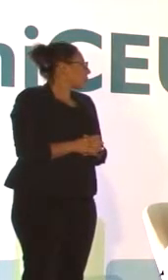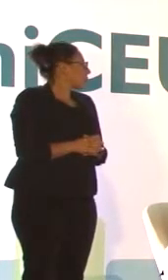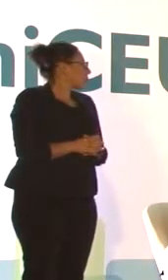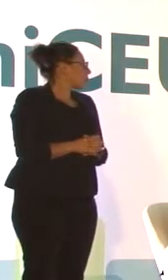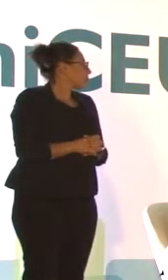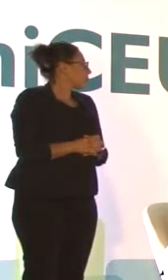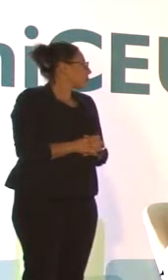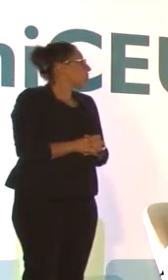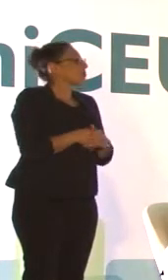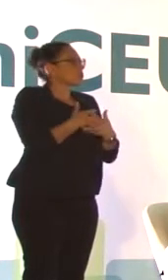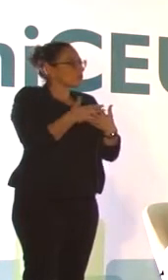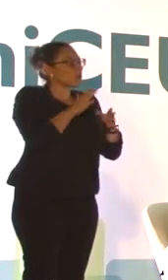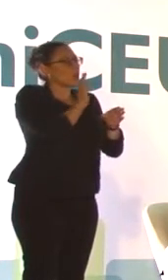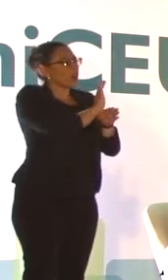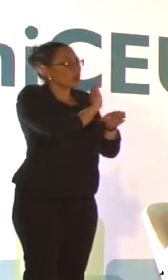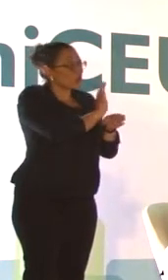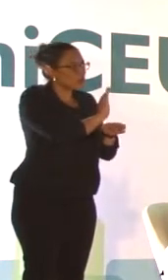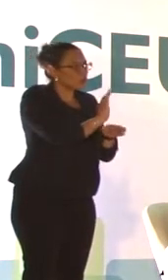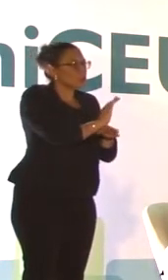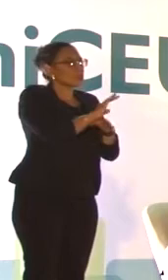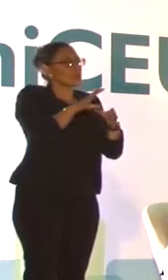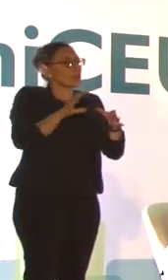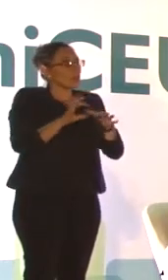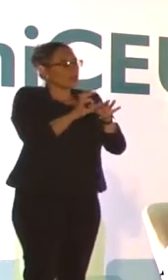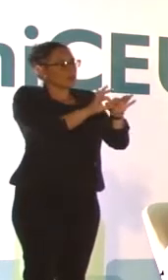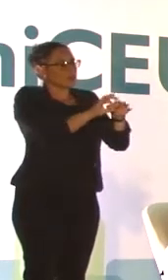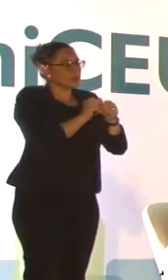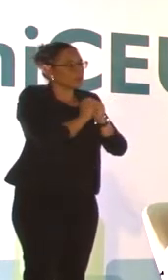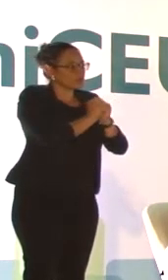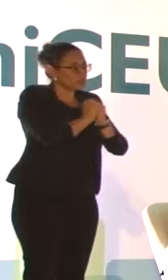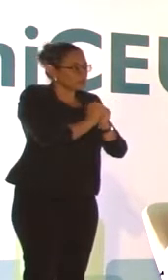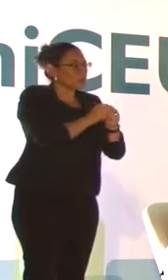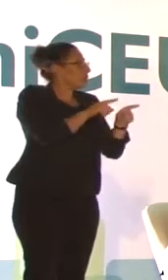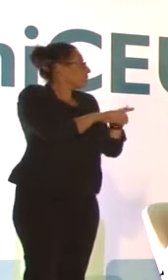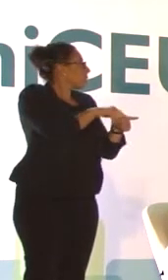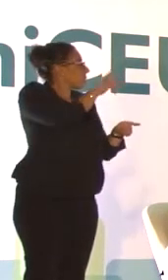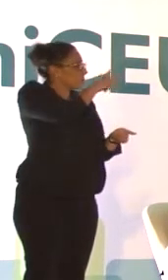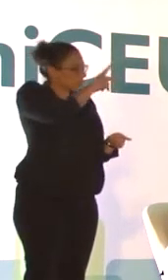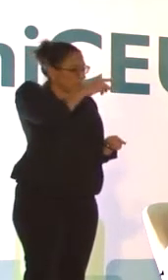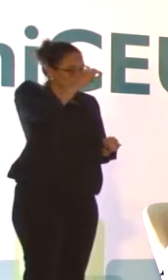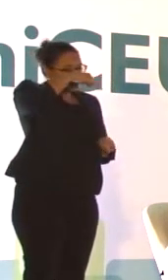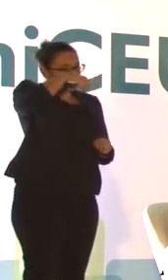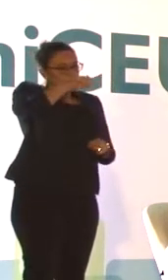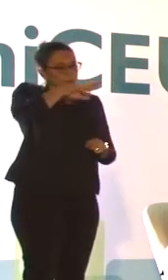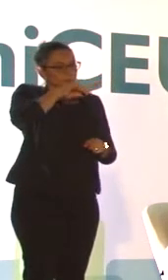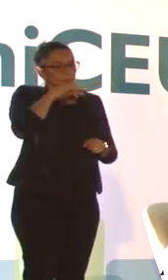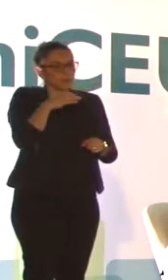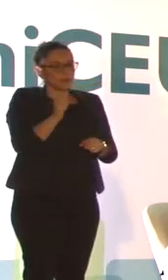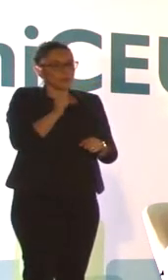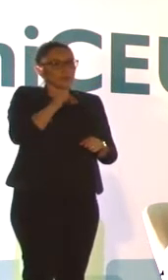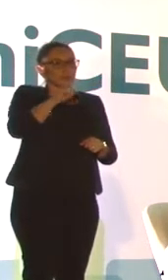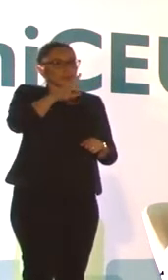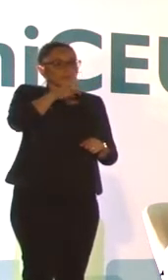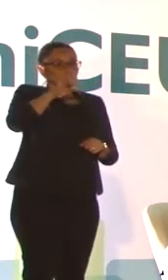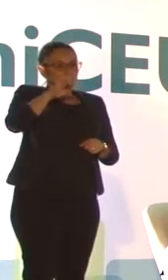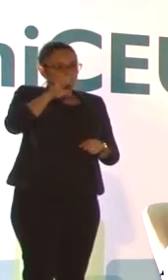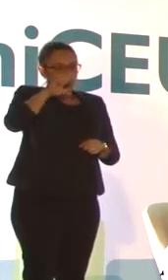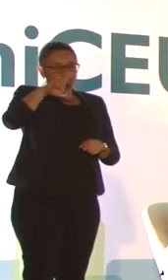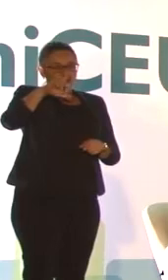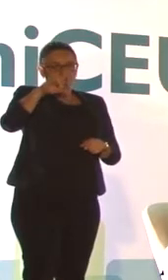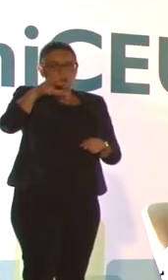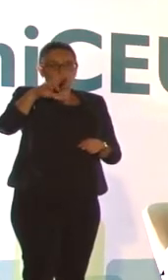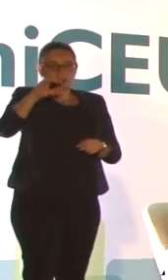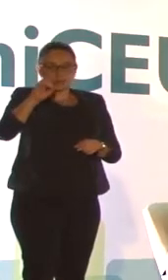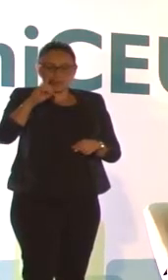do auxílio dentro do convênio, a professora Maria de Lourdes, professor Klaus, que